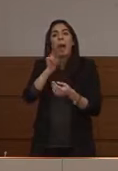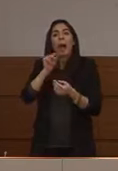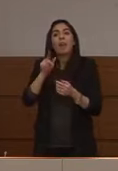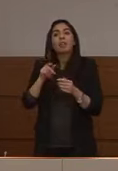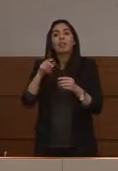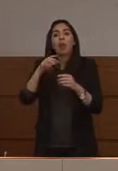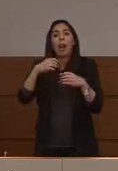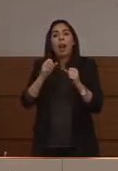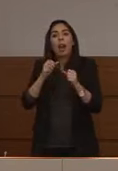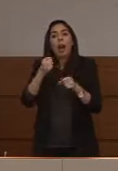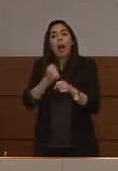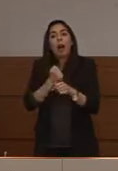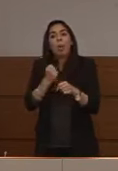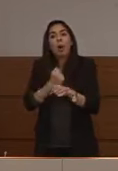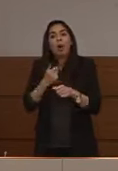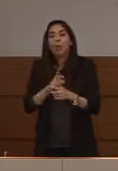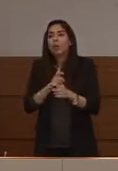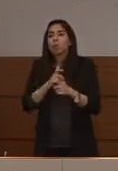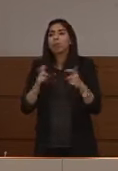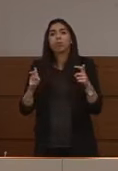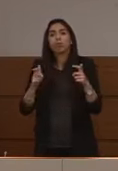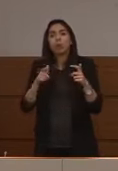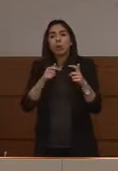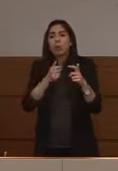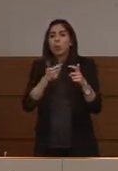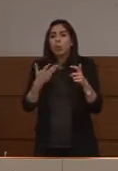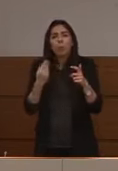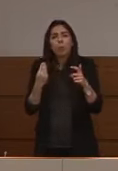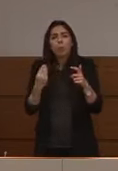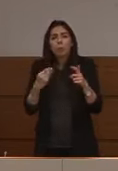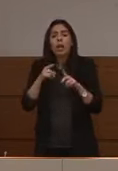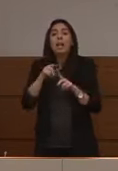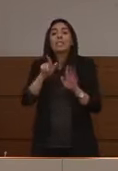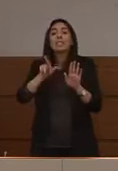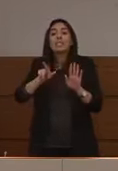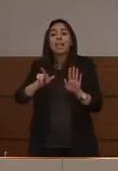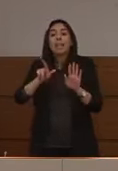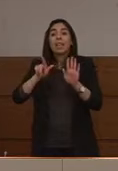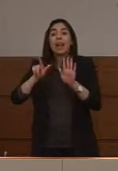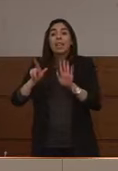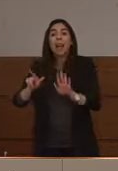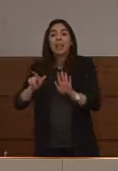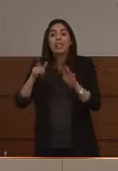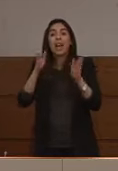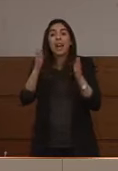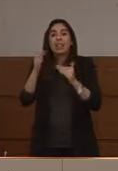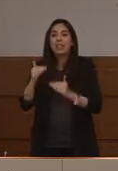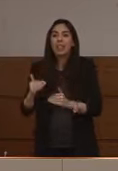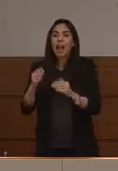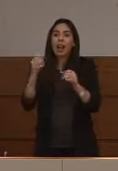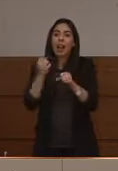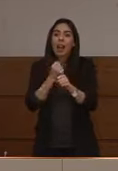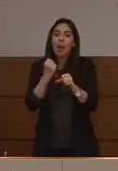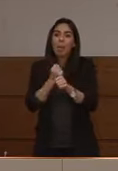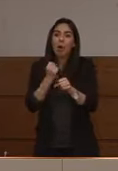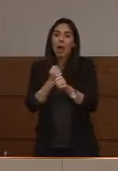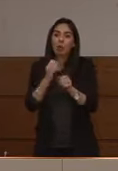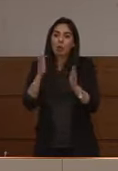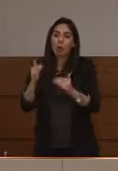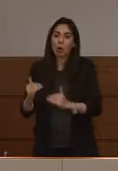ha un numero addirittura di 77 e c'è una